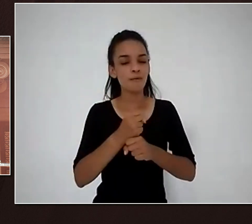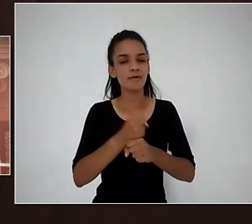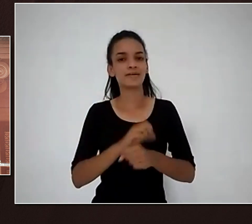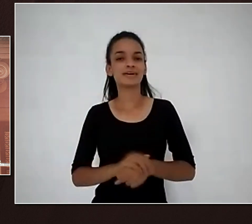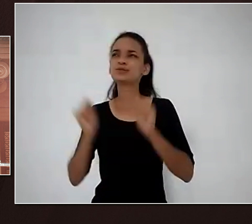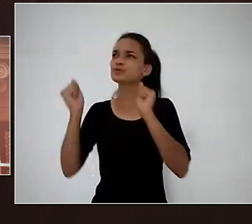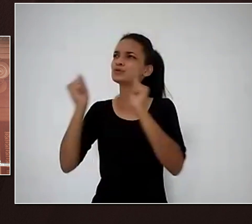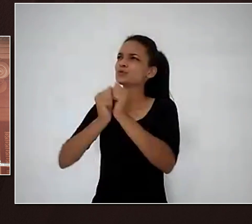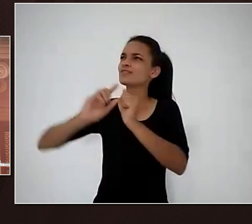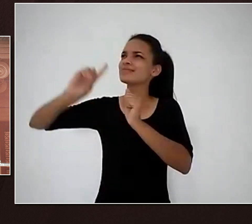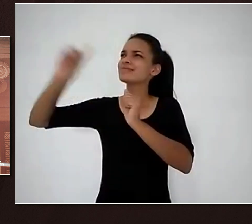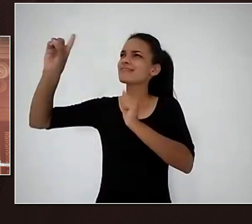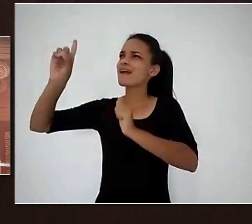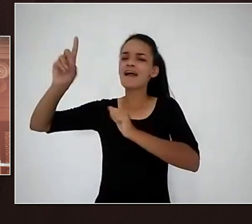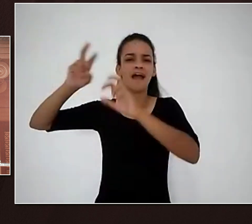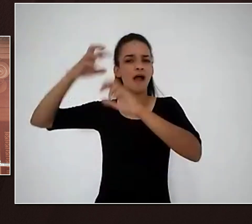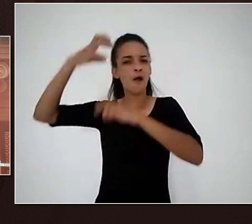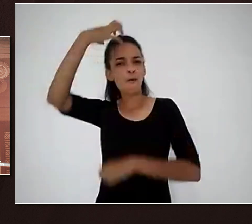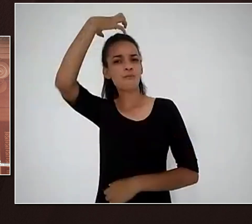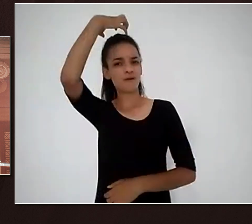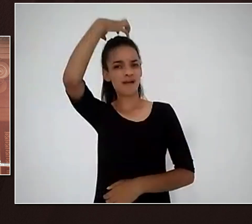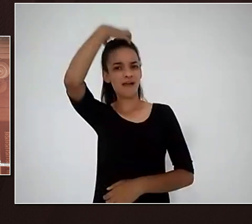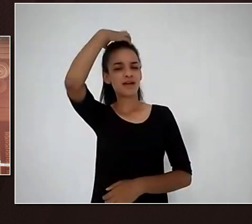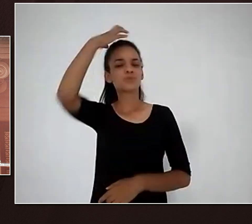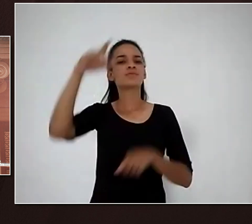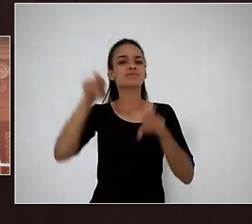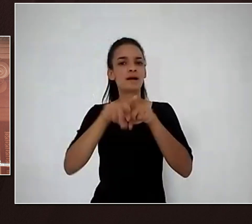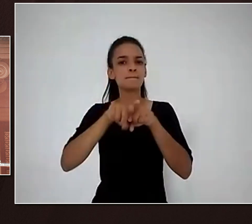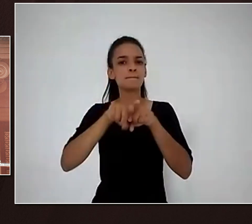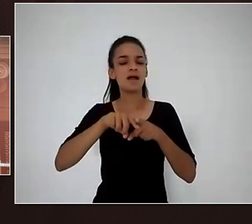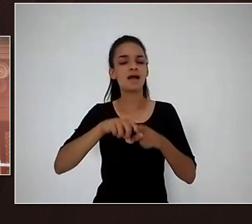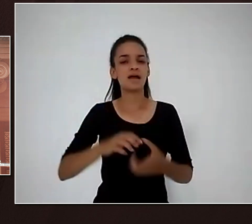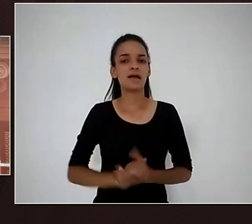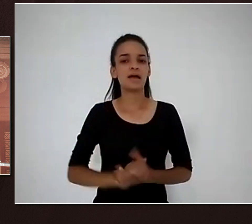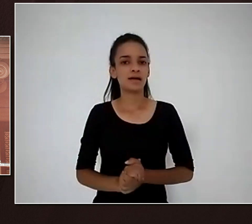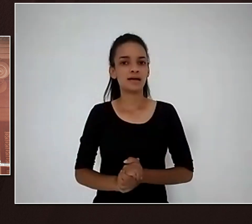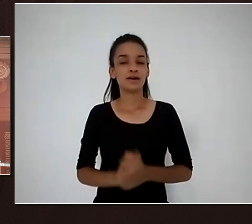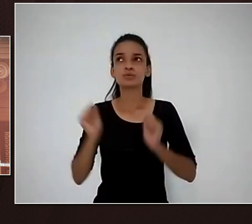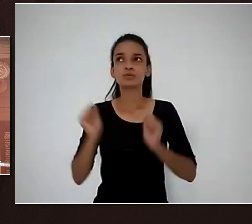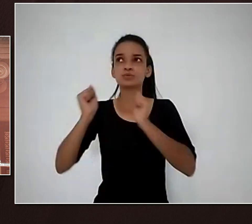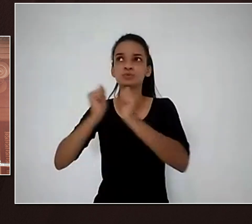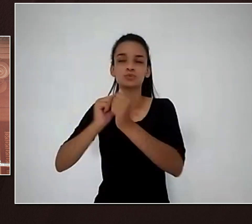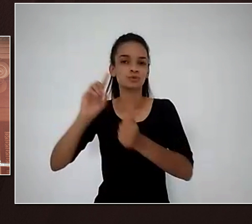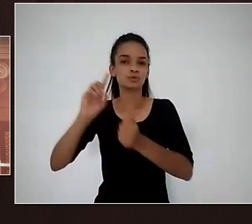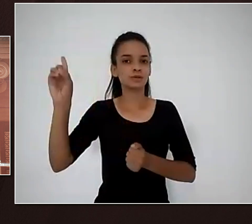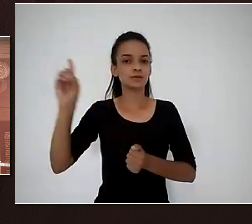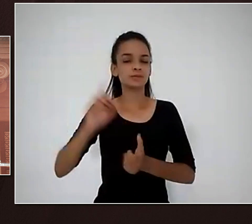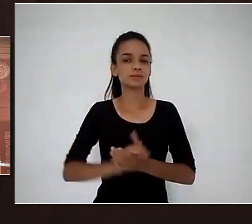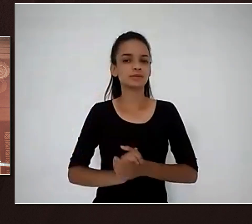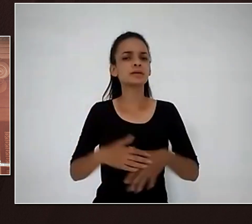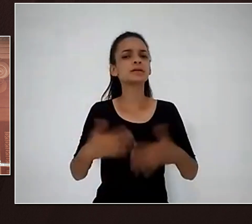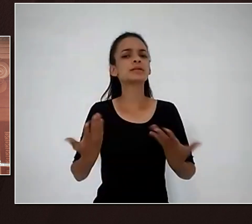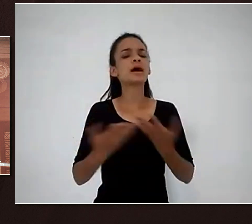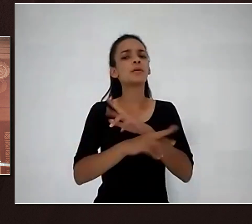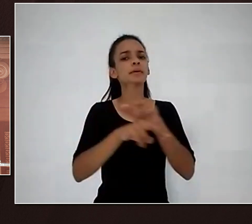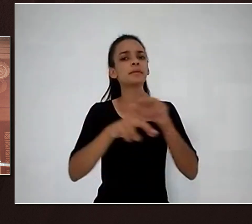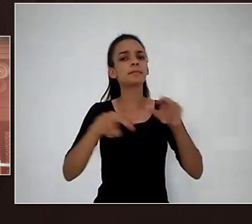sendo sacerdotes de Deus, reinando juntamente com Cristo? Portanto, queridos irmãos, eu, né,